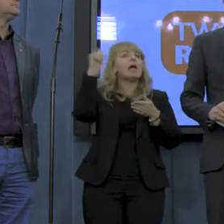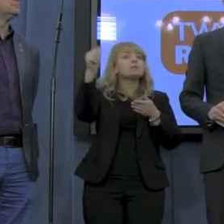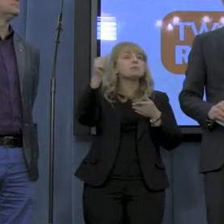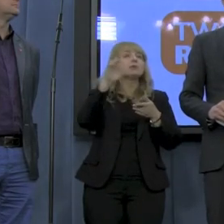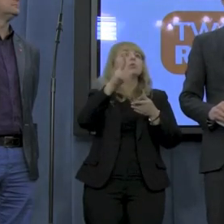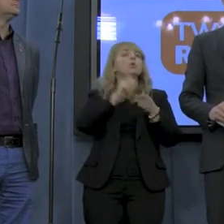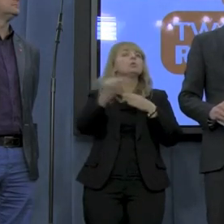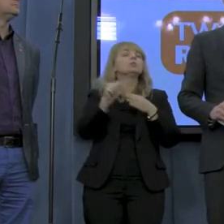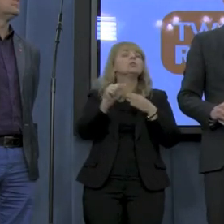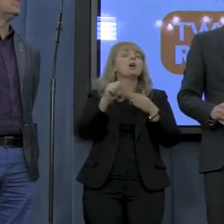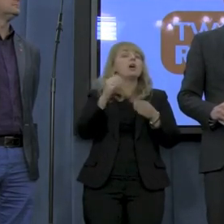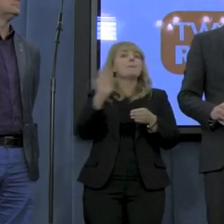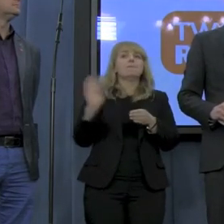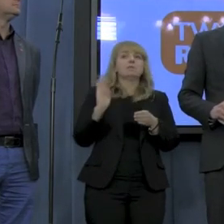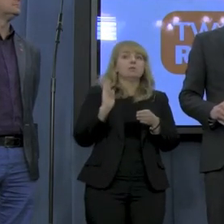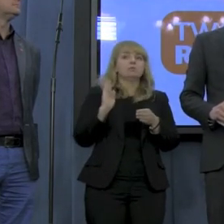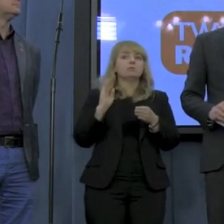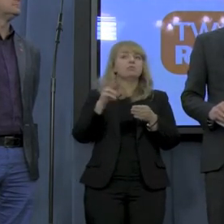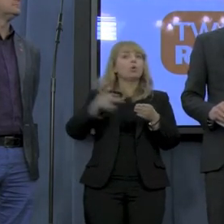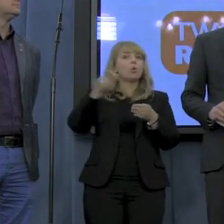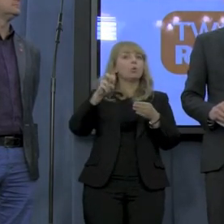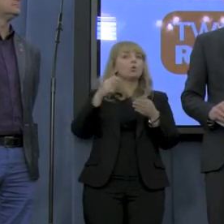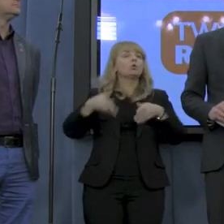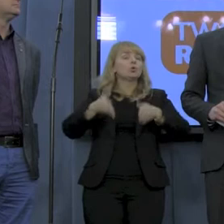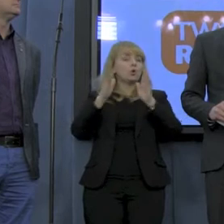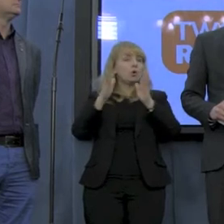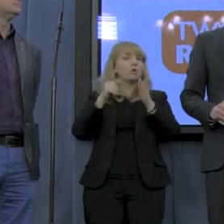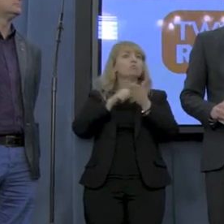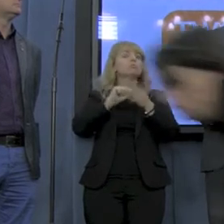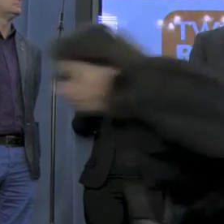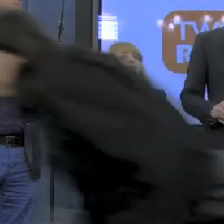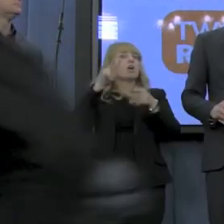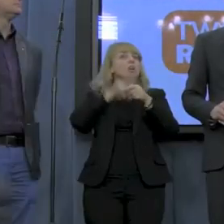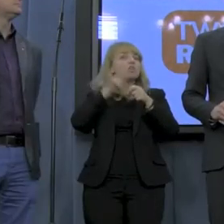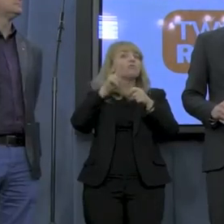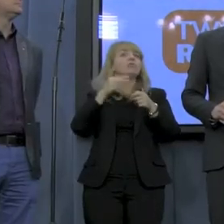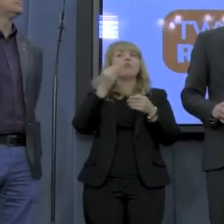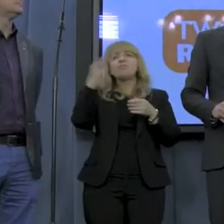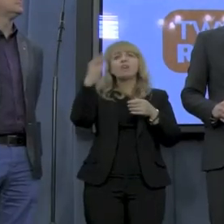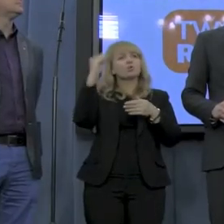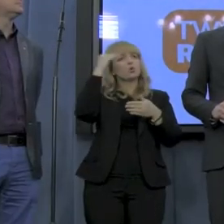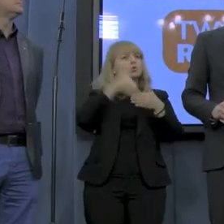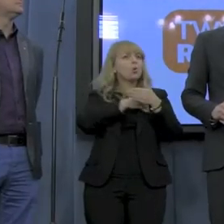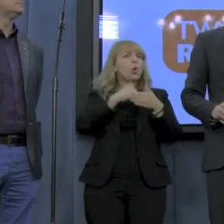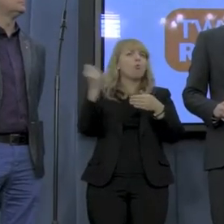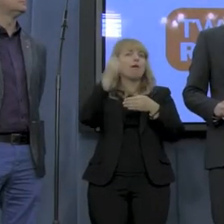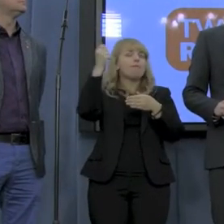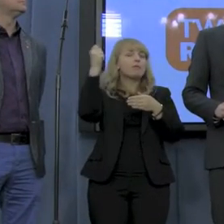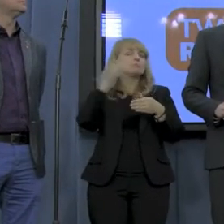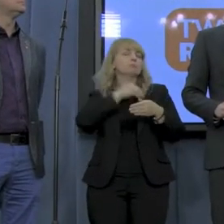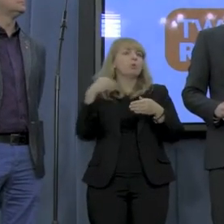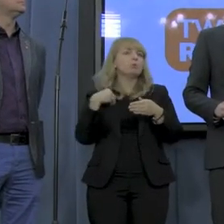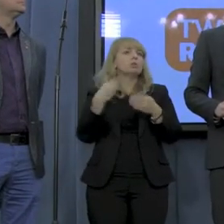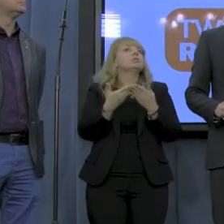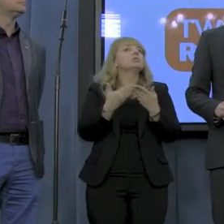z zakresu bezpieczeństwa ruchu drogowego. Będą na niej obecni szefowie największych szkół jazdy w Polsce.